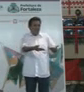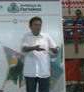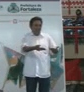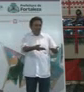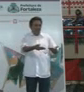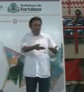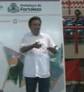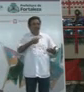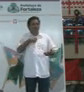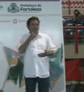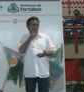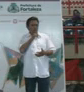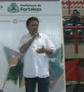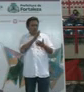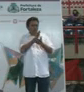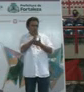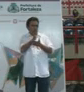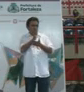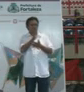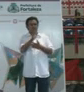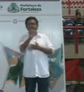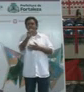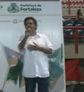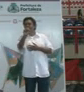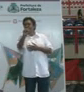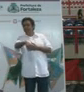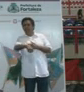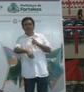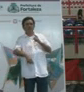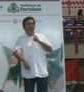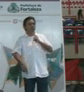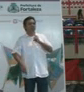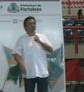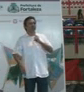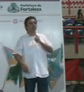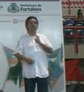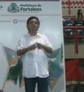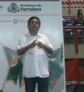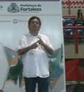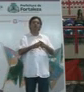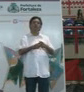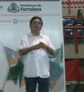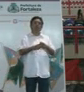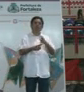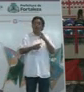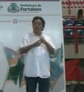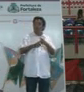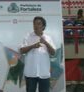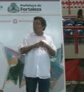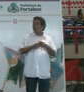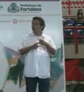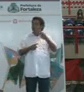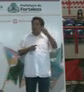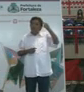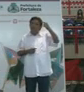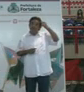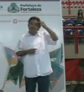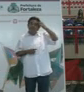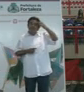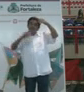professor, eu teria condições de passar no Enem? Teria não. Tem. Por quê? Porque isso aqui, gente,